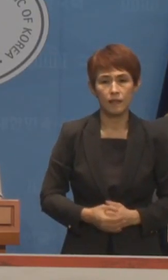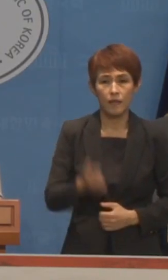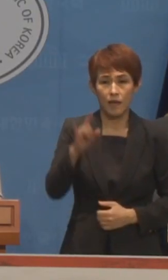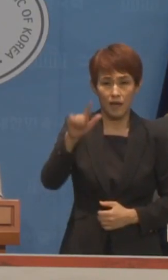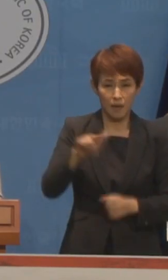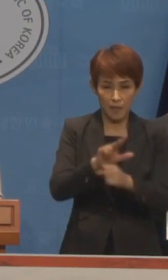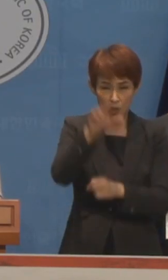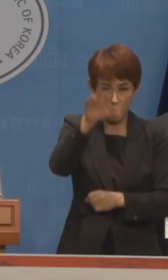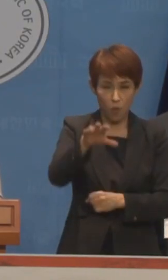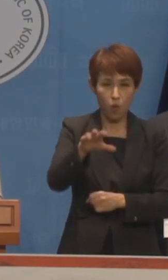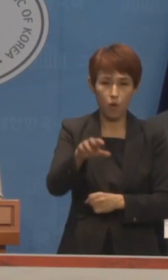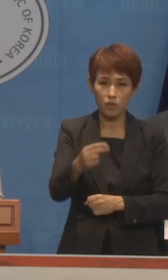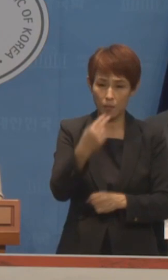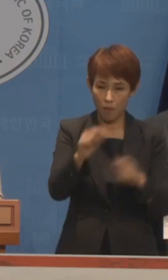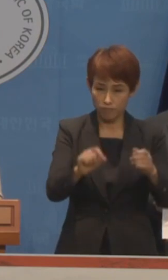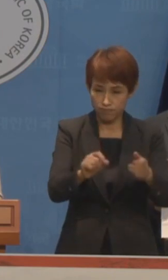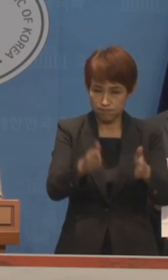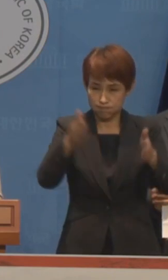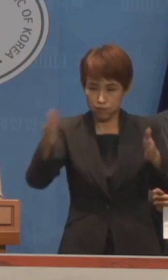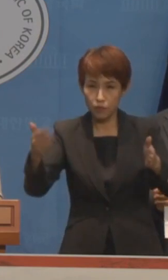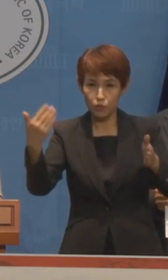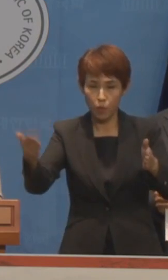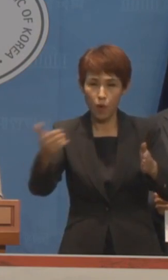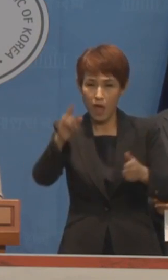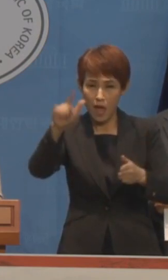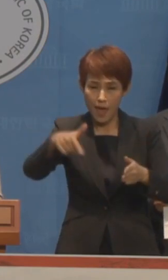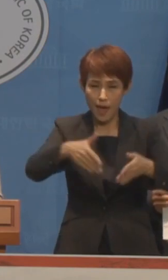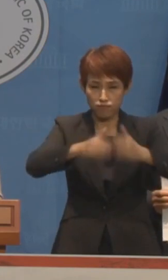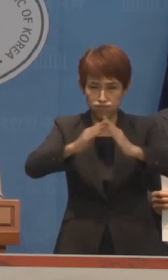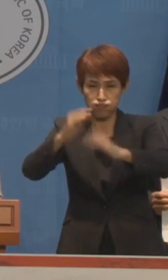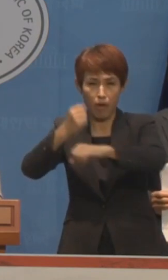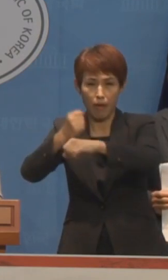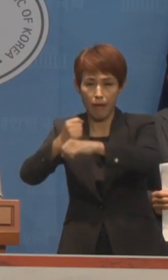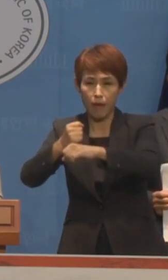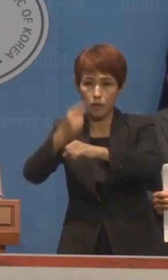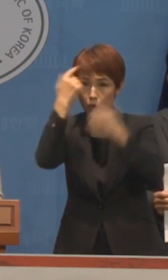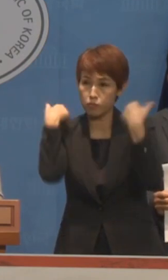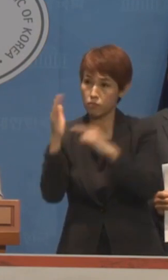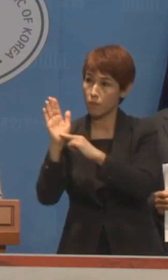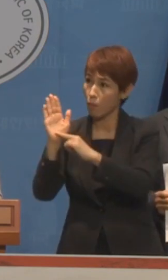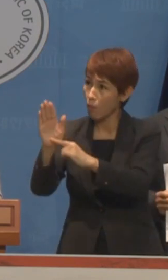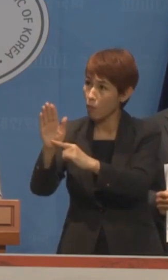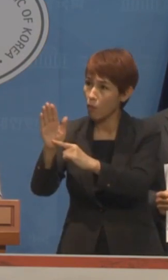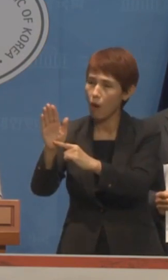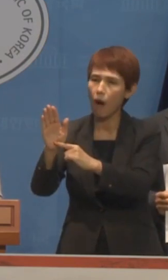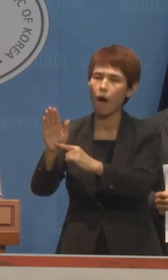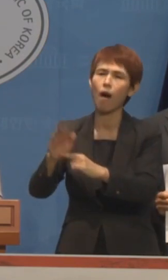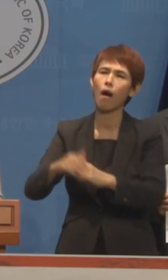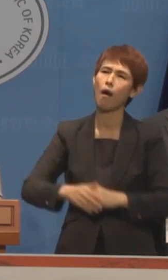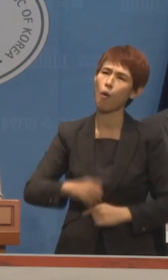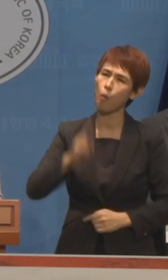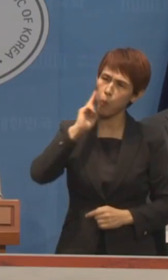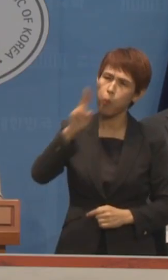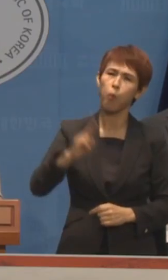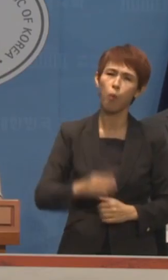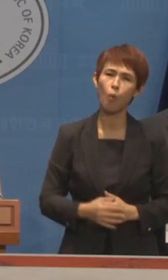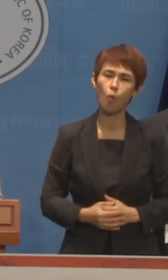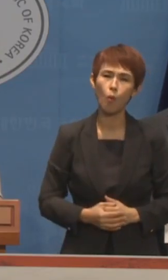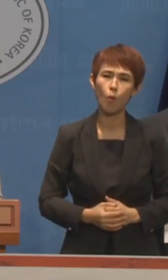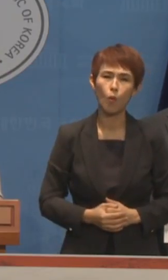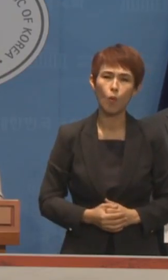핵발전소의 수명 연장도 모자라 더 많은 핵시설을 짓겠다는 정부의 발표가 이제는 너무 억지스럽다는 생각이